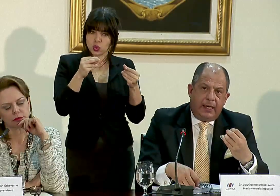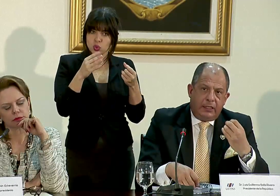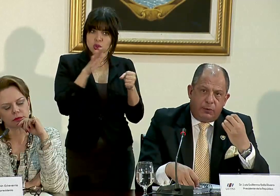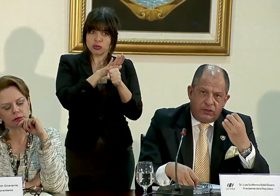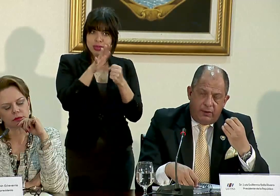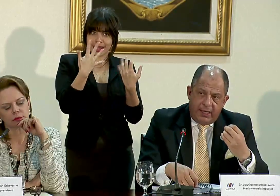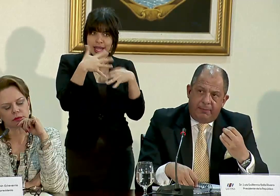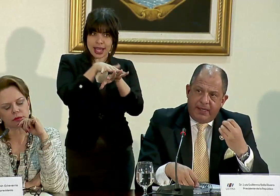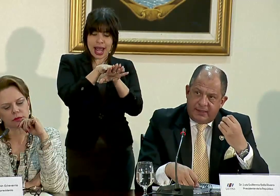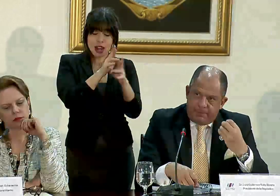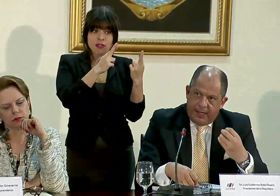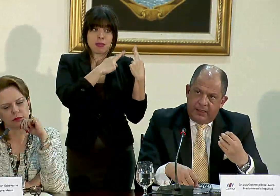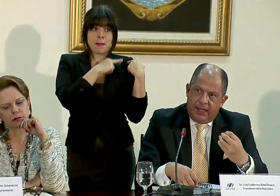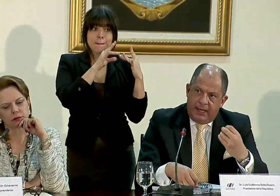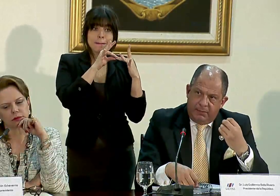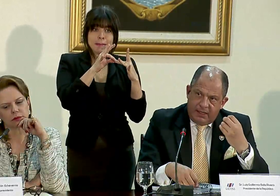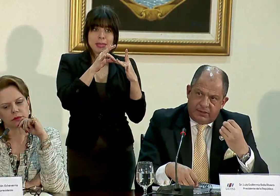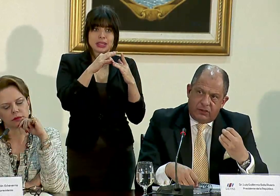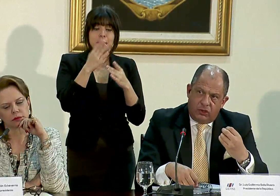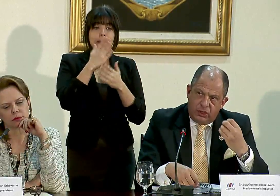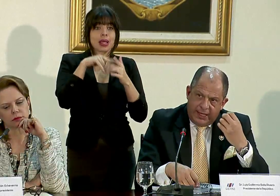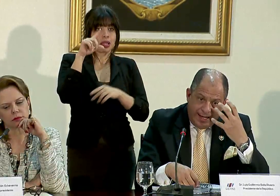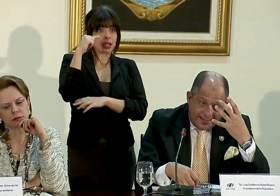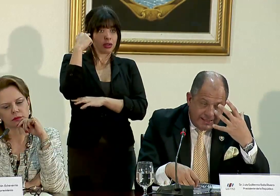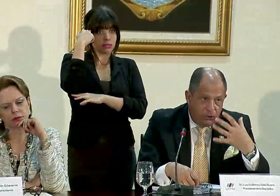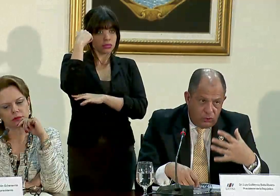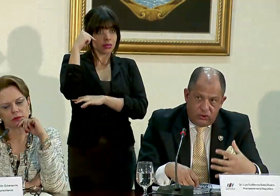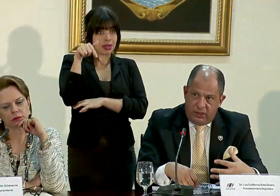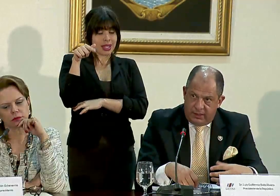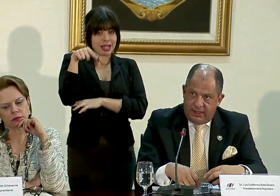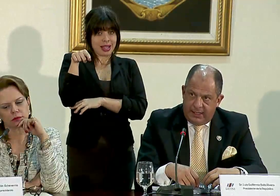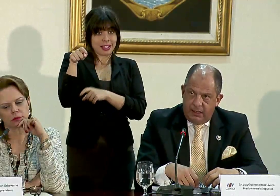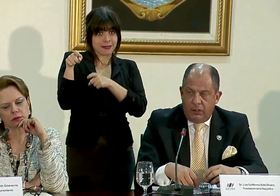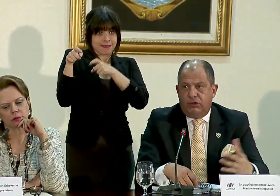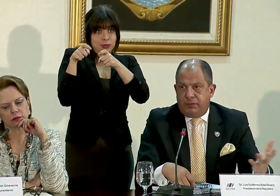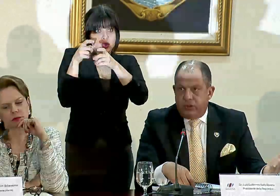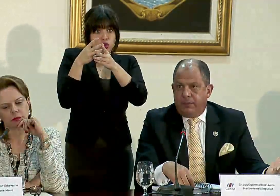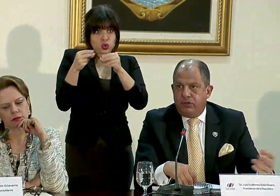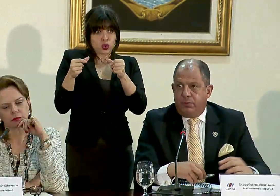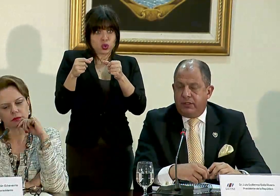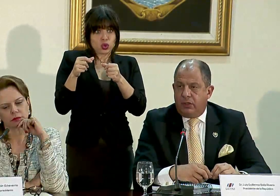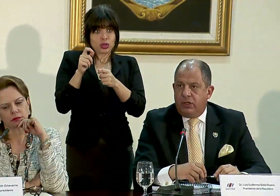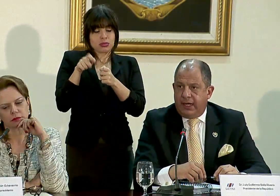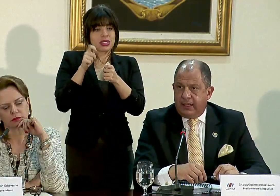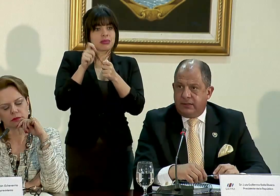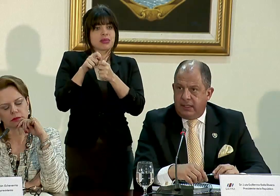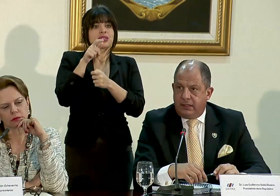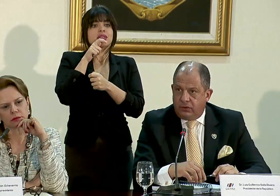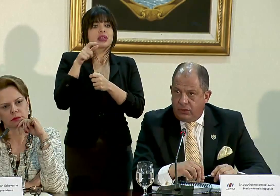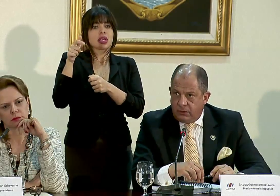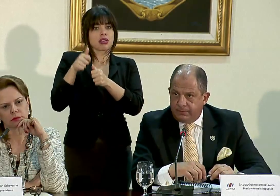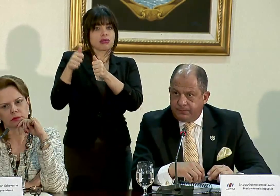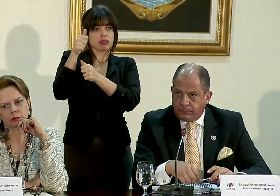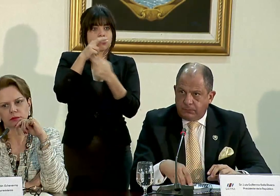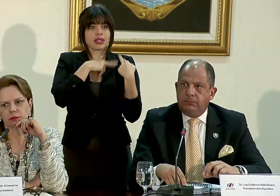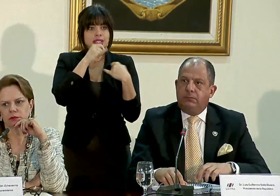y la responsabilidad principal de la administración de esa solución integral corresponde por supuesto a los jerarcas de la institución